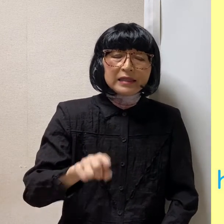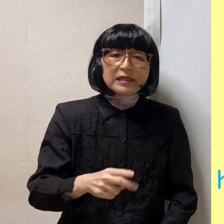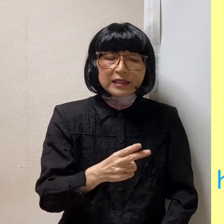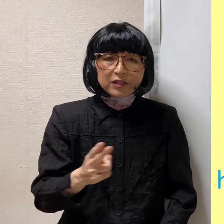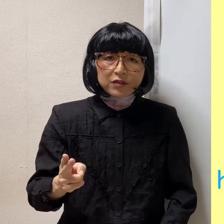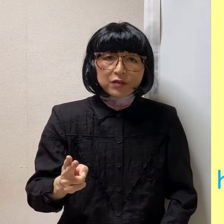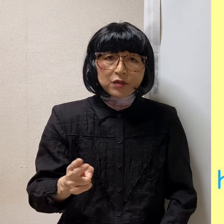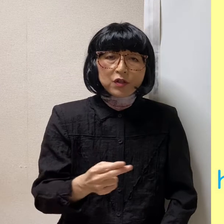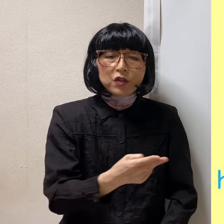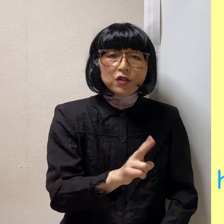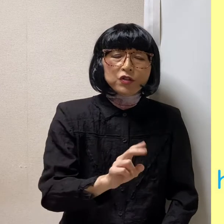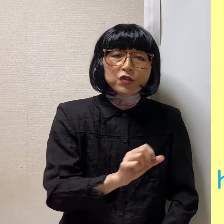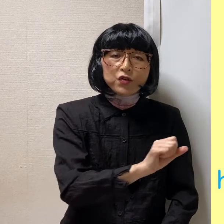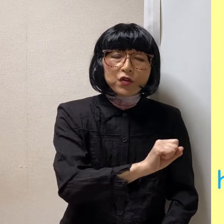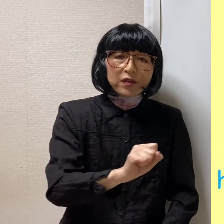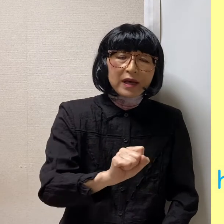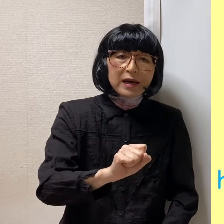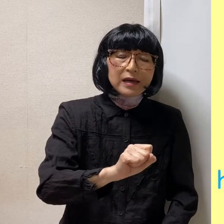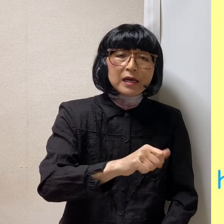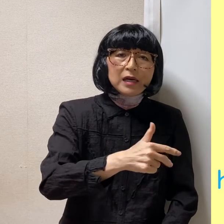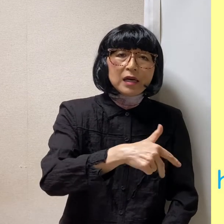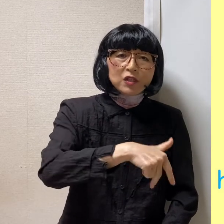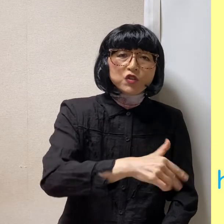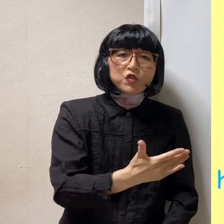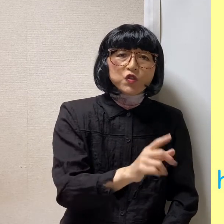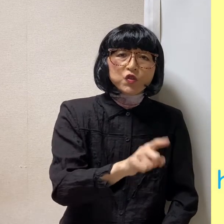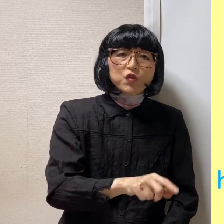I hurried to the school.